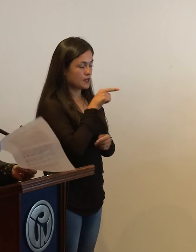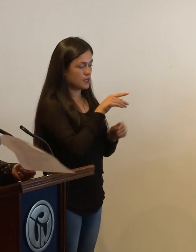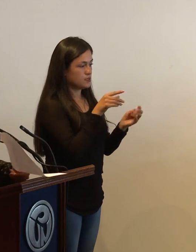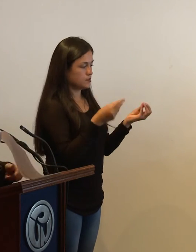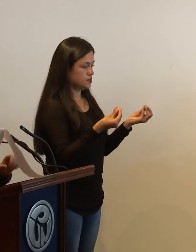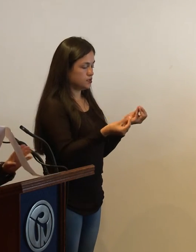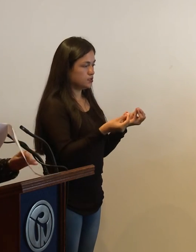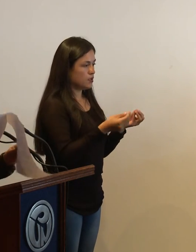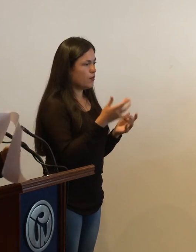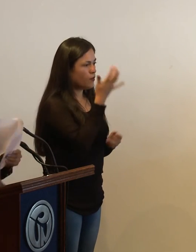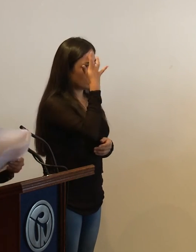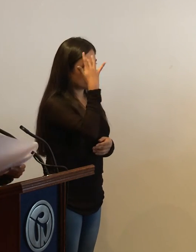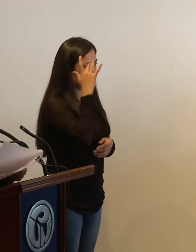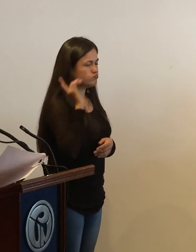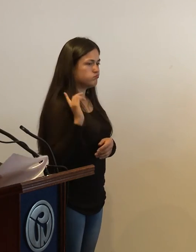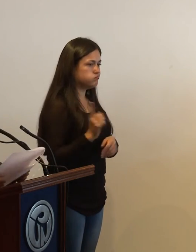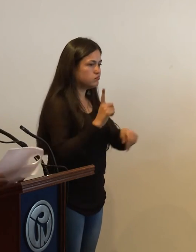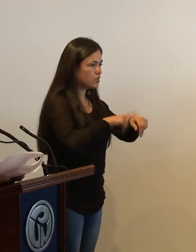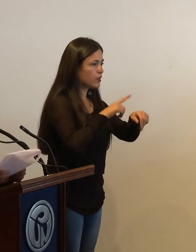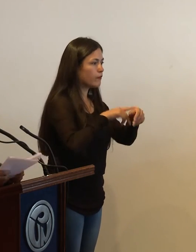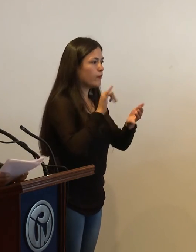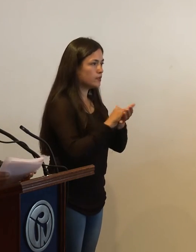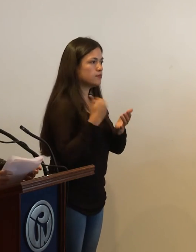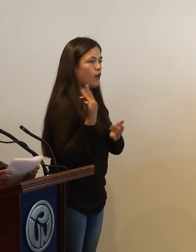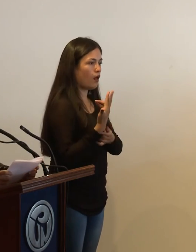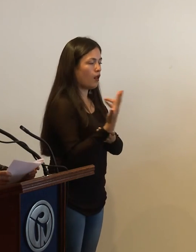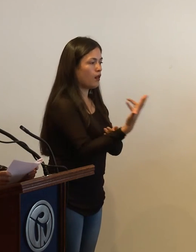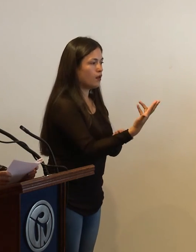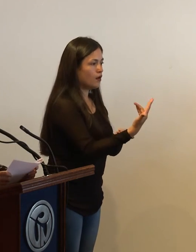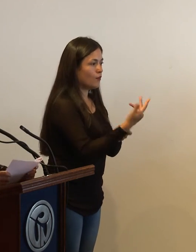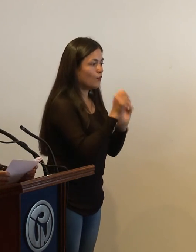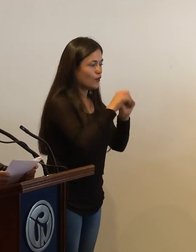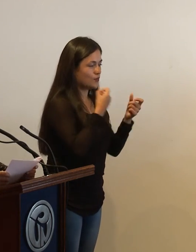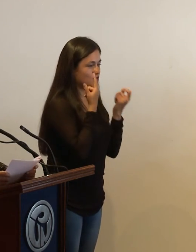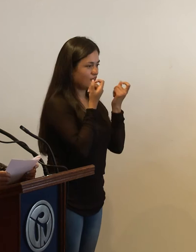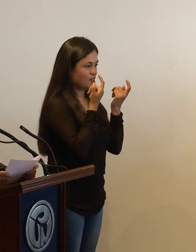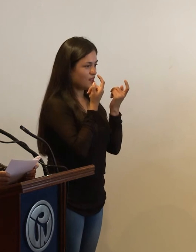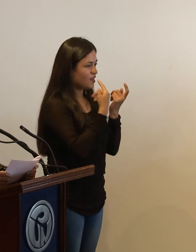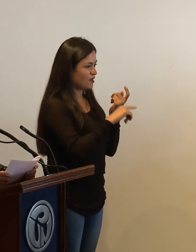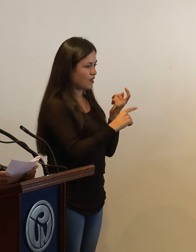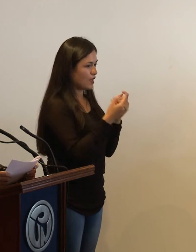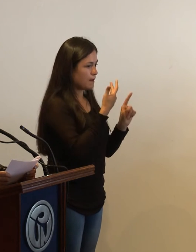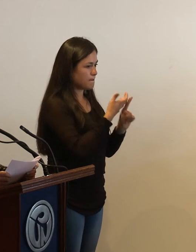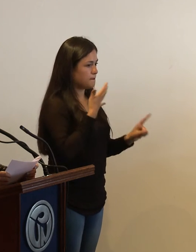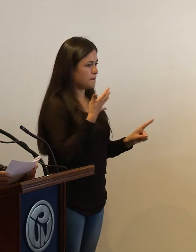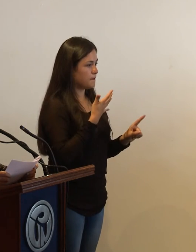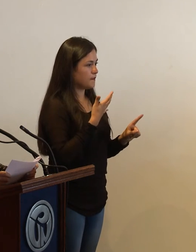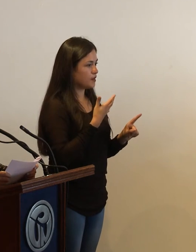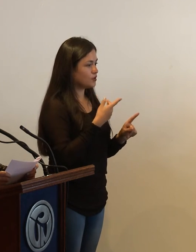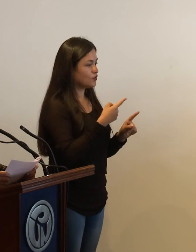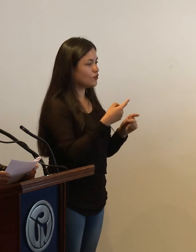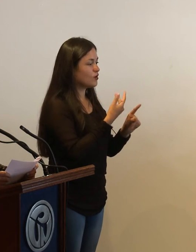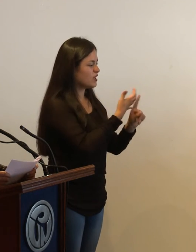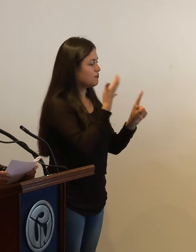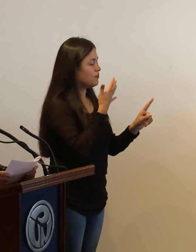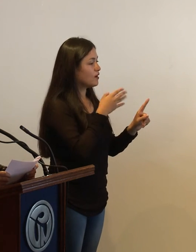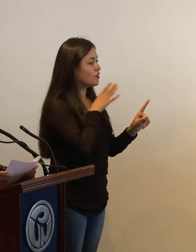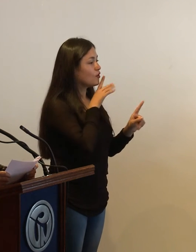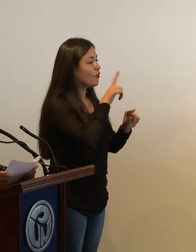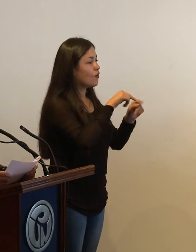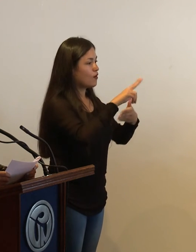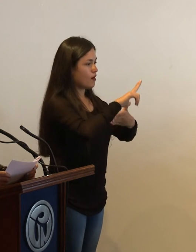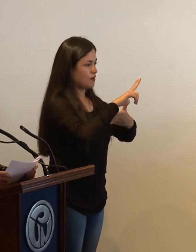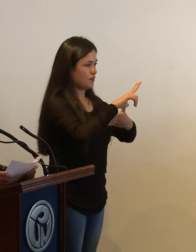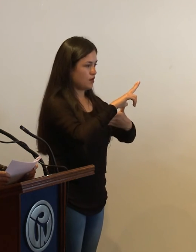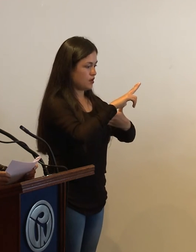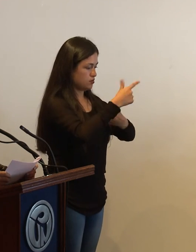desde esta larga duración particularmente podemos entender el impacto que produjo sobre los pueblos de